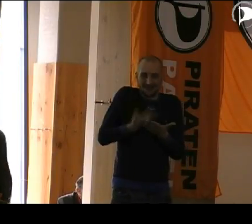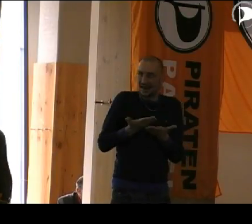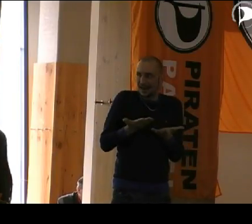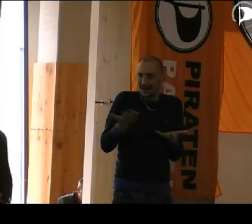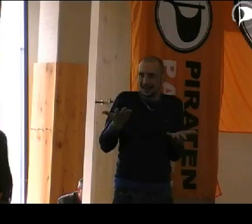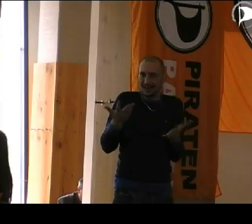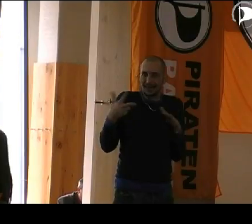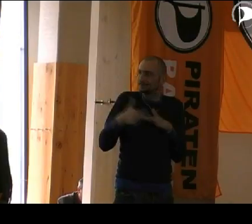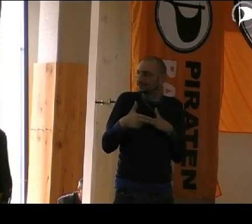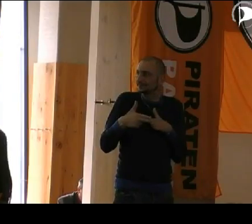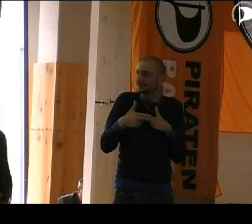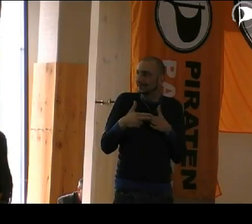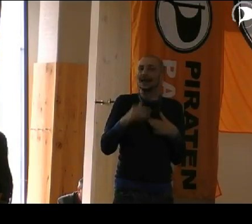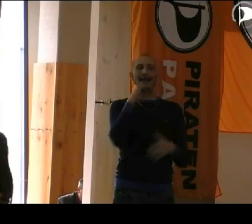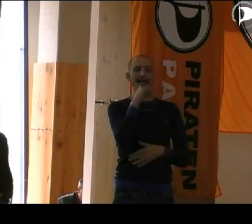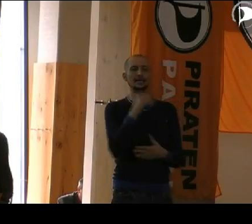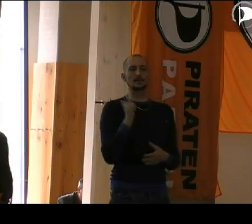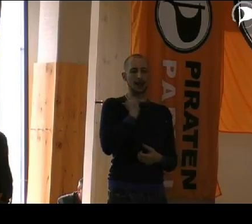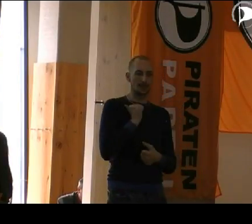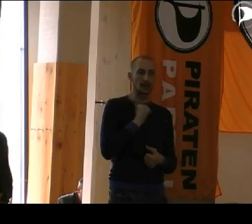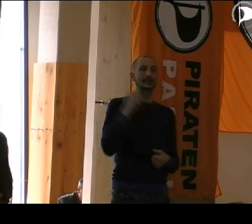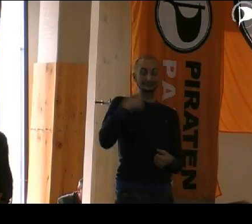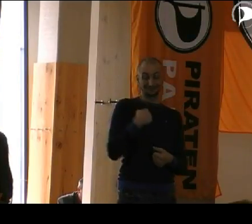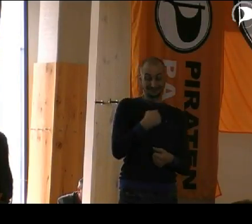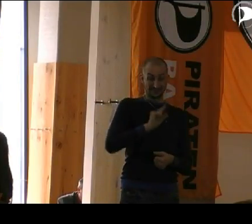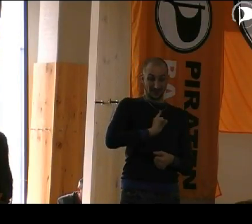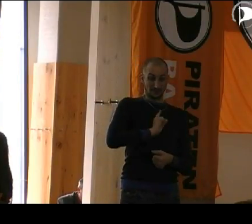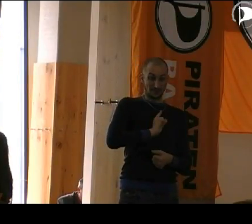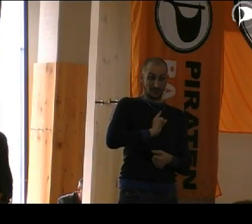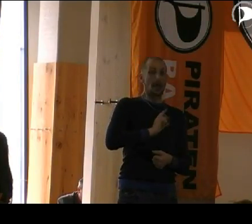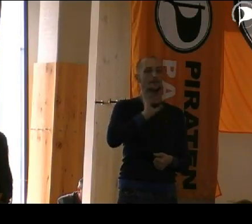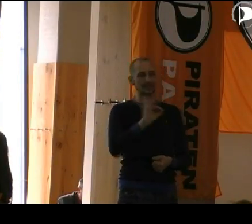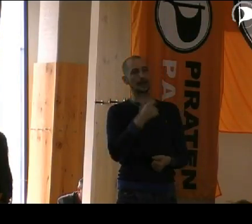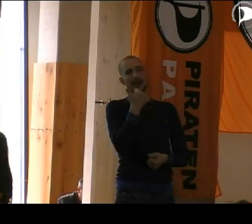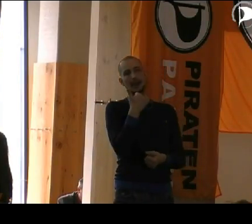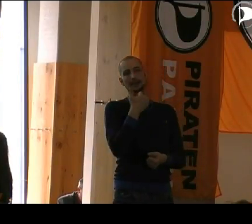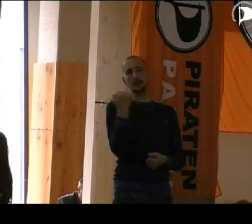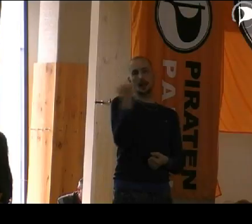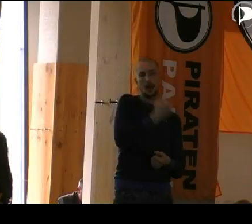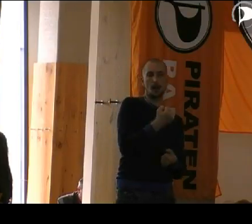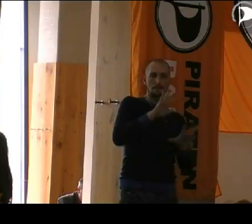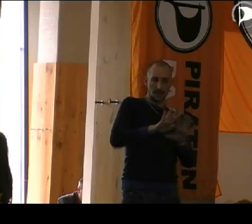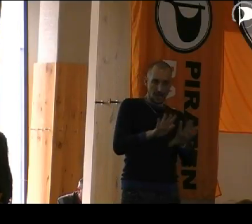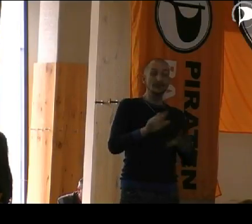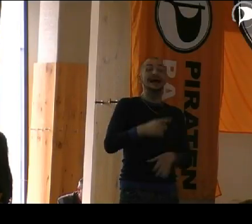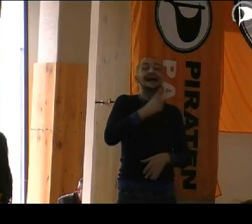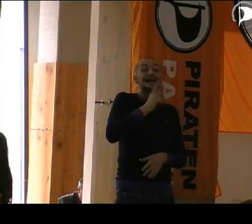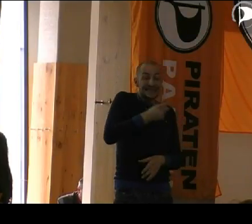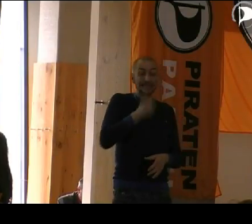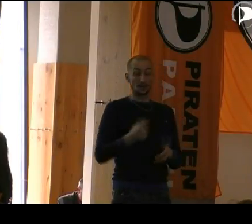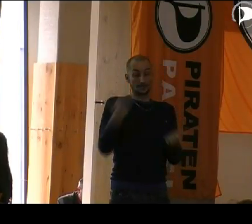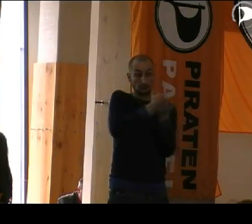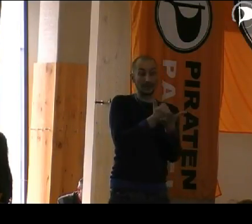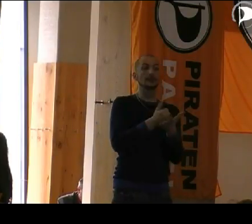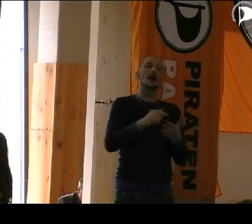dass ich antrete paar hatte 2006 persönlich besser wir nach einem jahr jeder vorstand hat jederzeit noch mal kandidieren